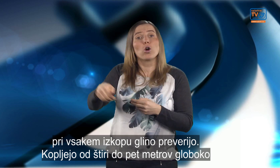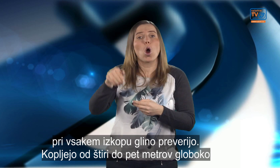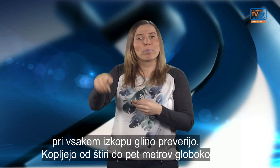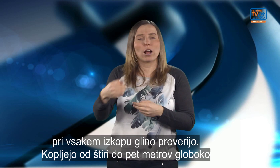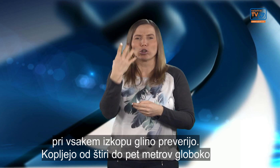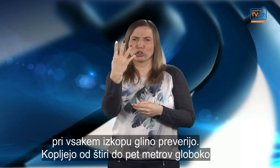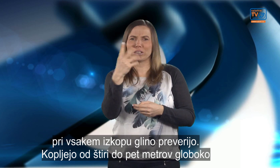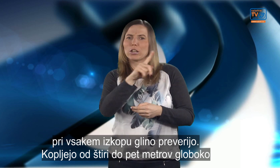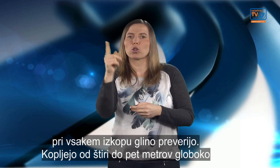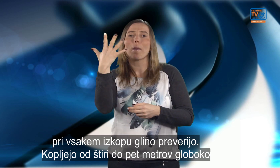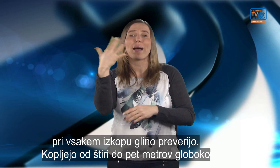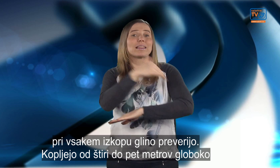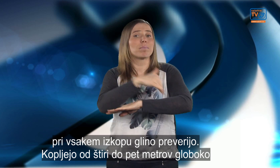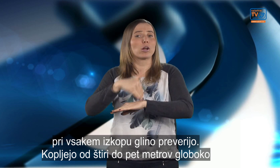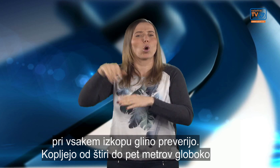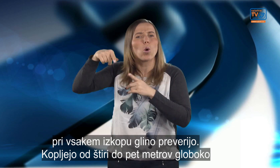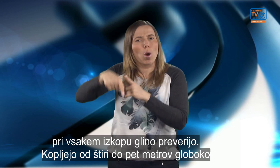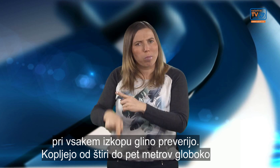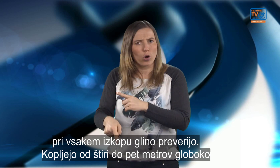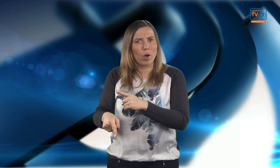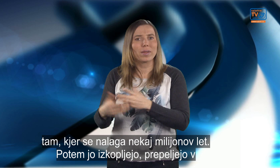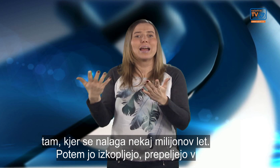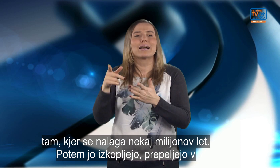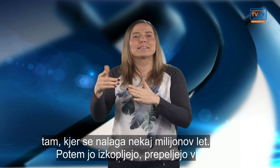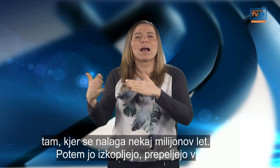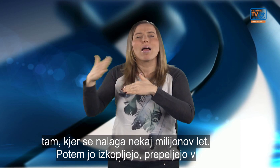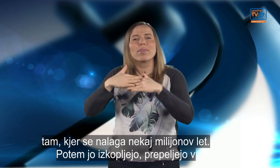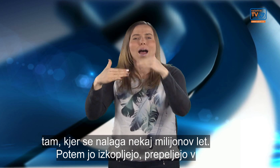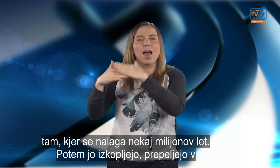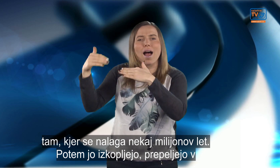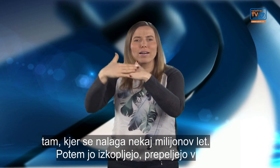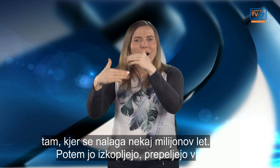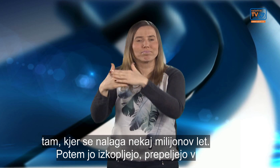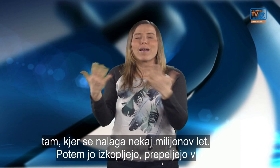Kopljejo od 4 do 5 metrov globoko, tam, kjer se nalaga nekaj milijonov let.